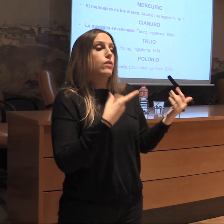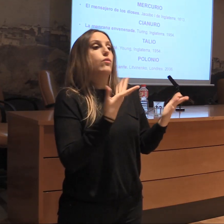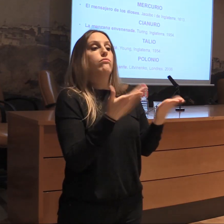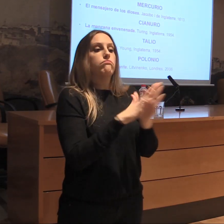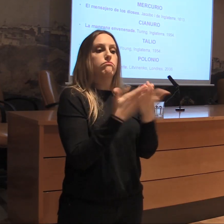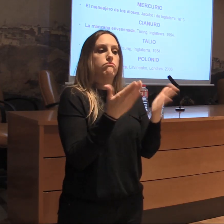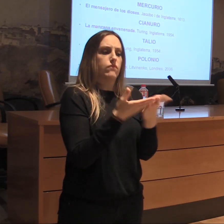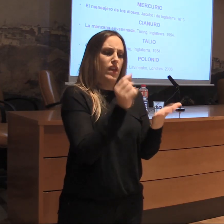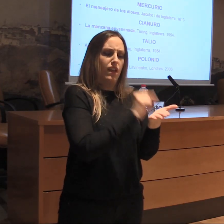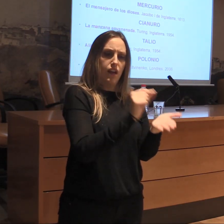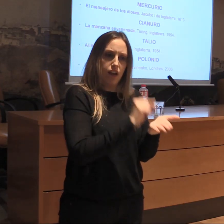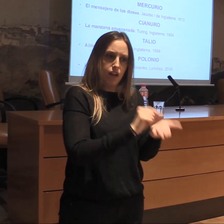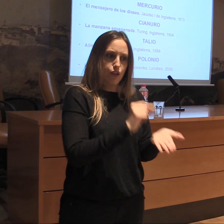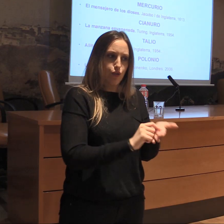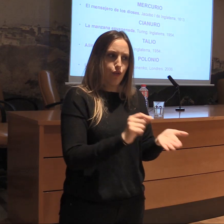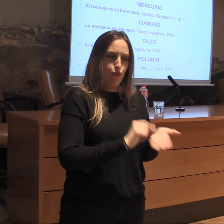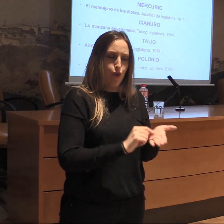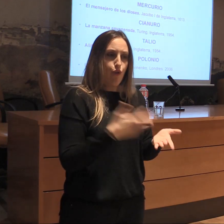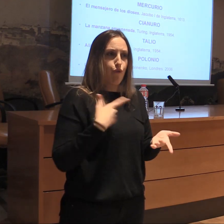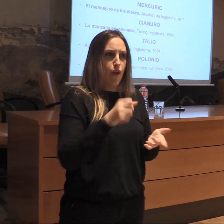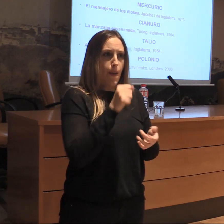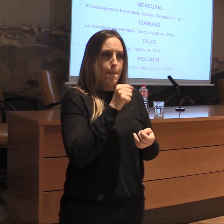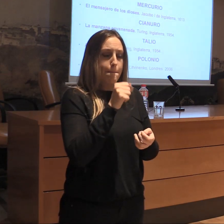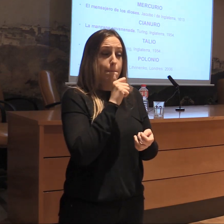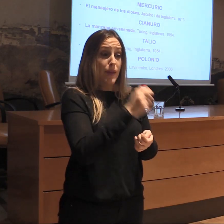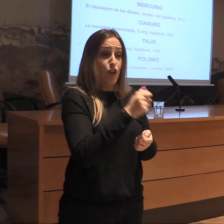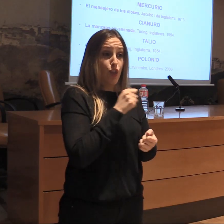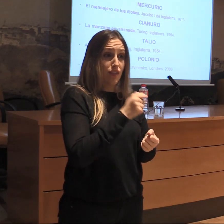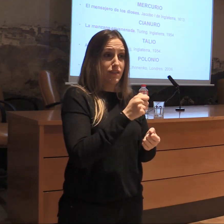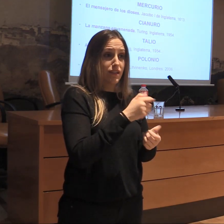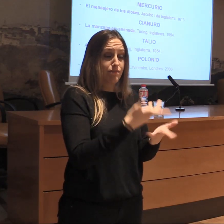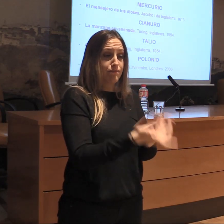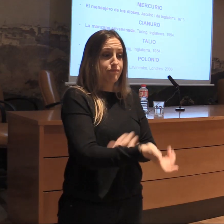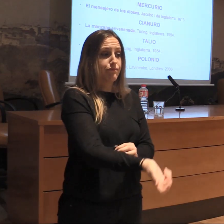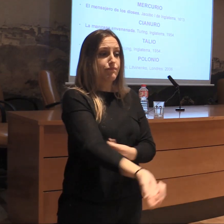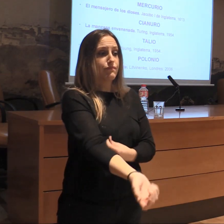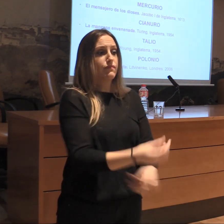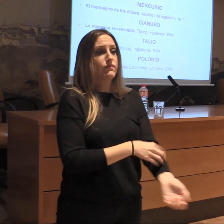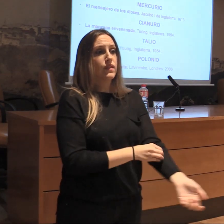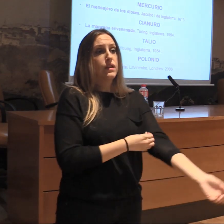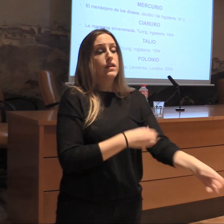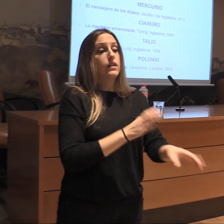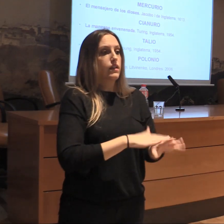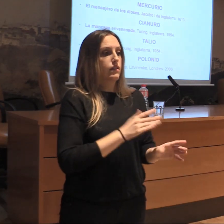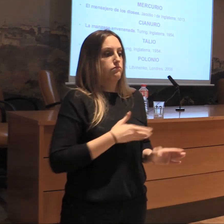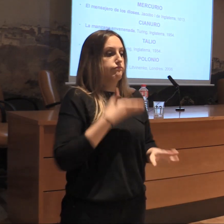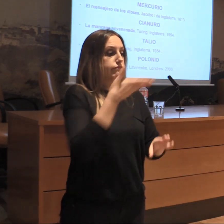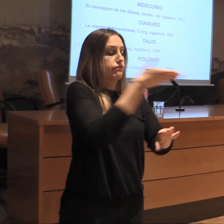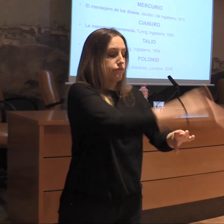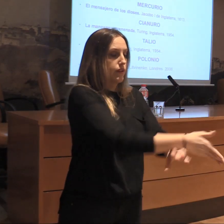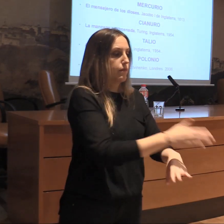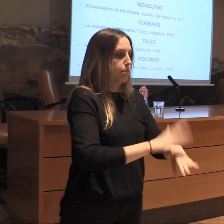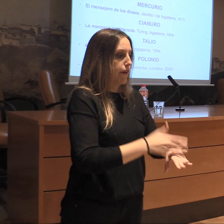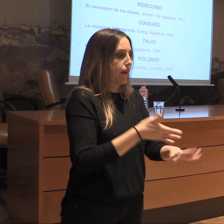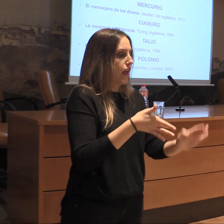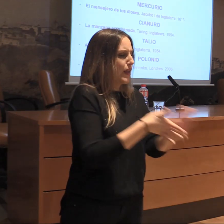fue el periodista desplazado hasta el sitio de los hechos para describir personalmente